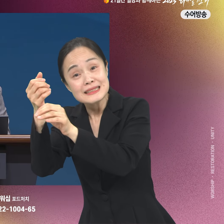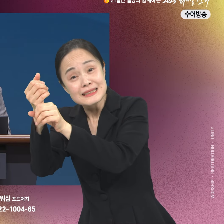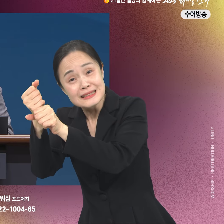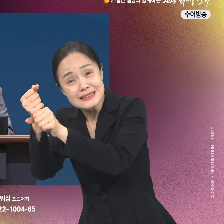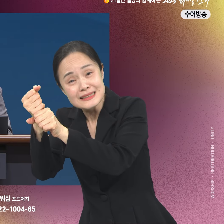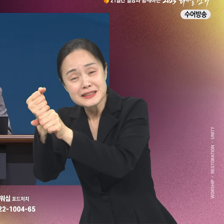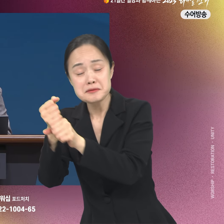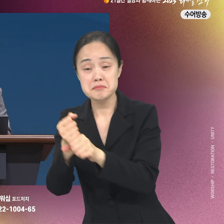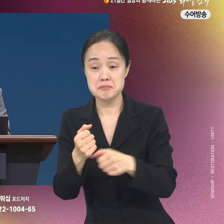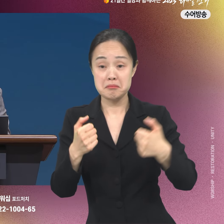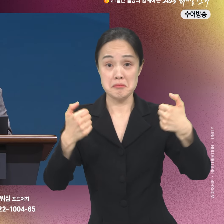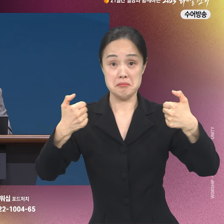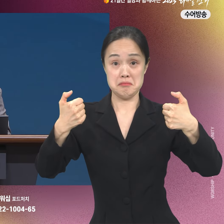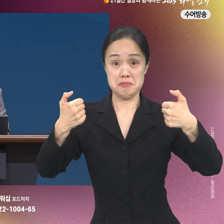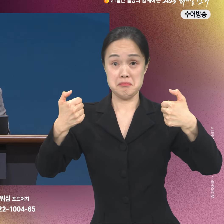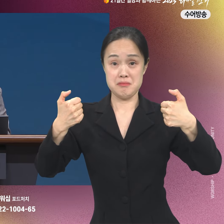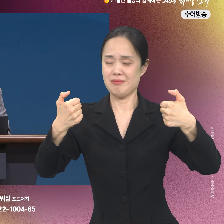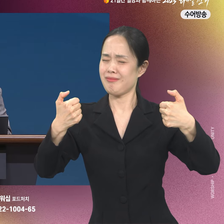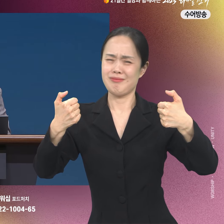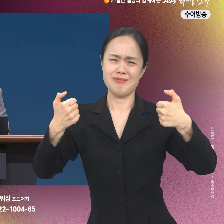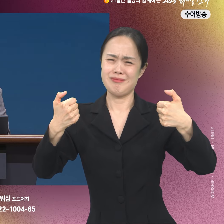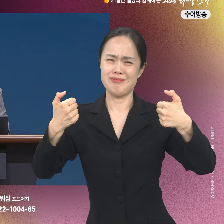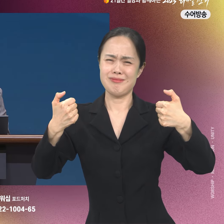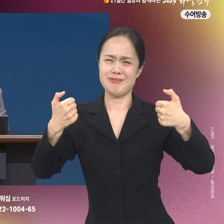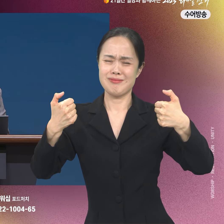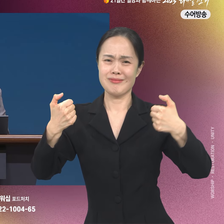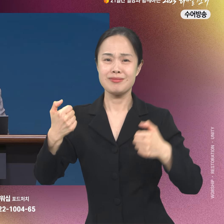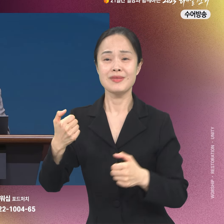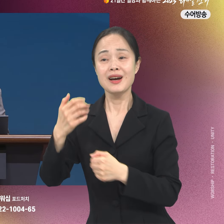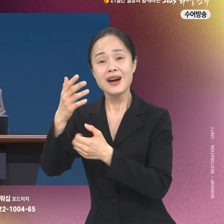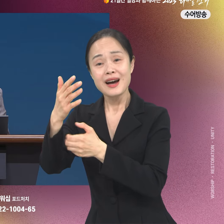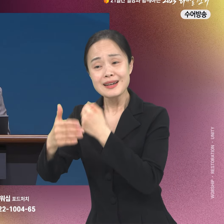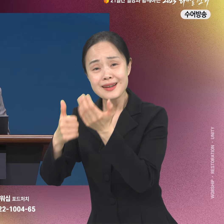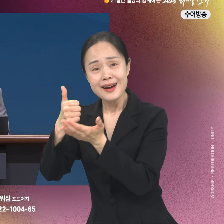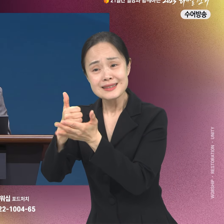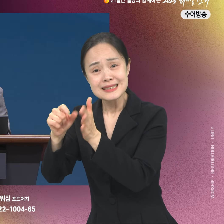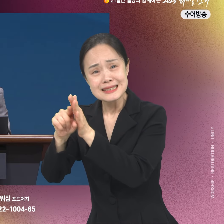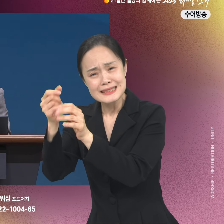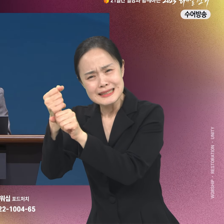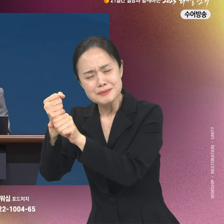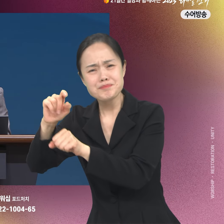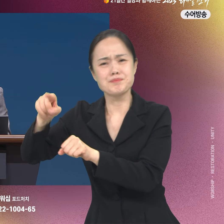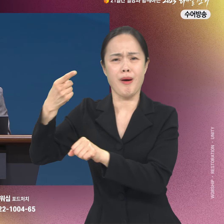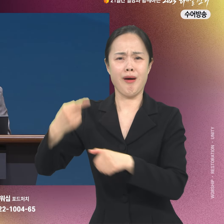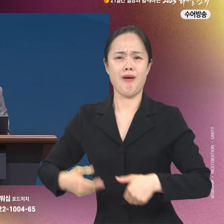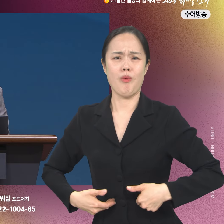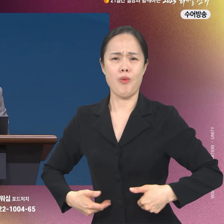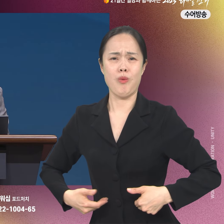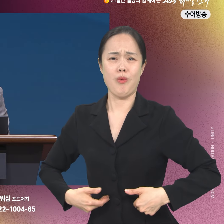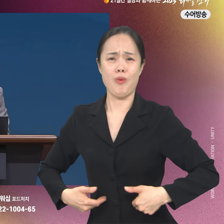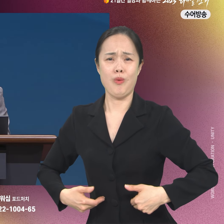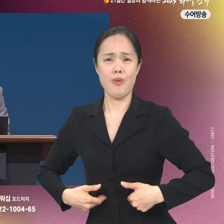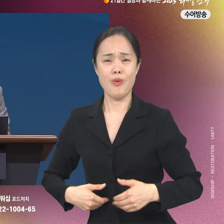애초에 온전히 주님이 주도하신다라는 상황에서 출발했어야 됐던